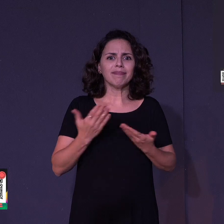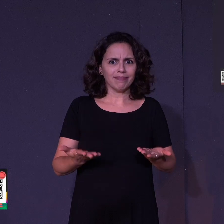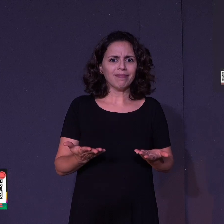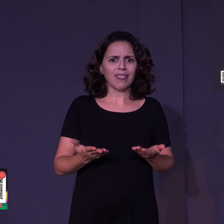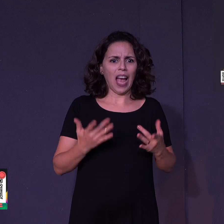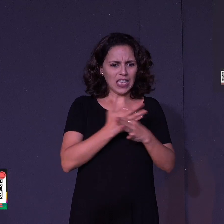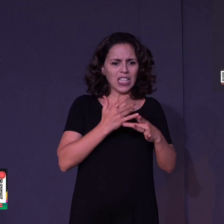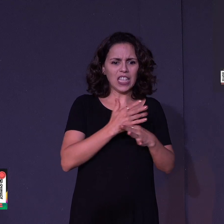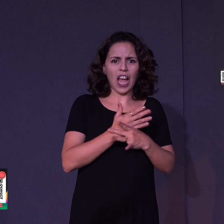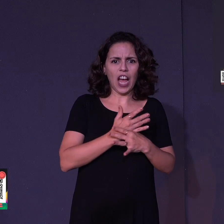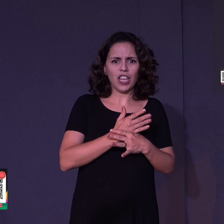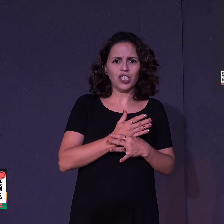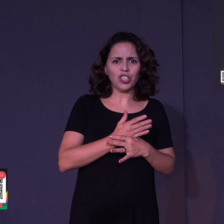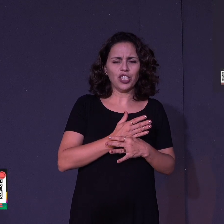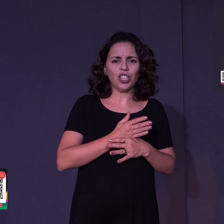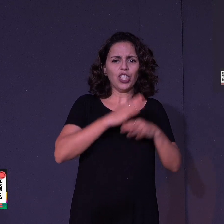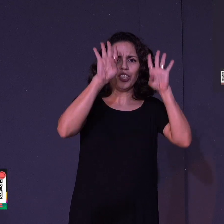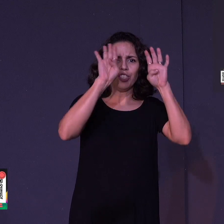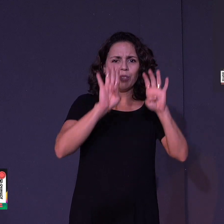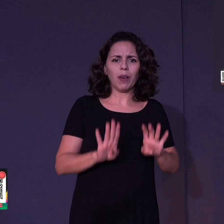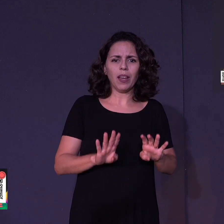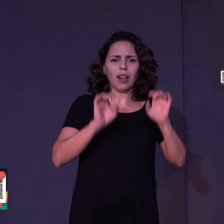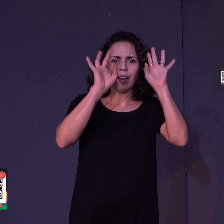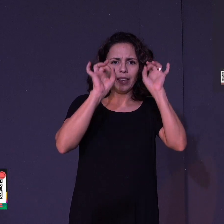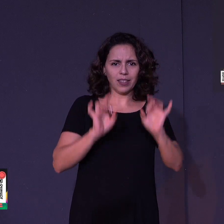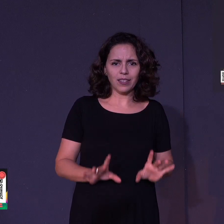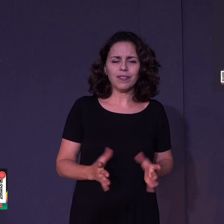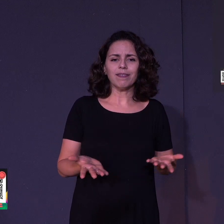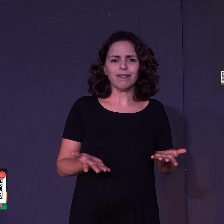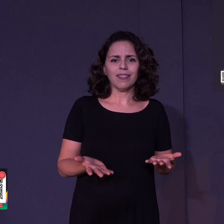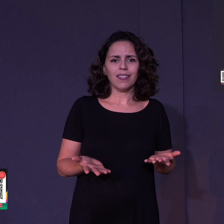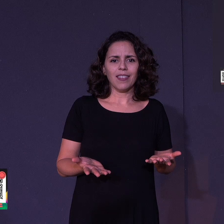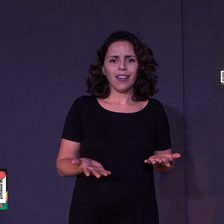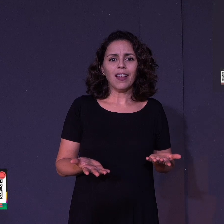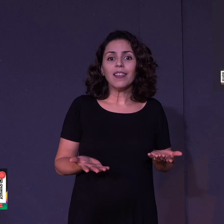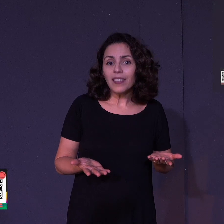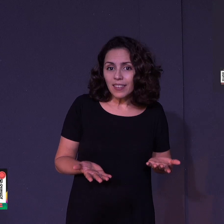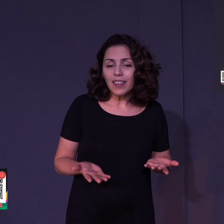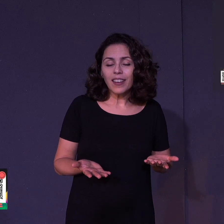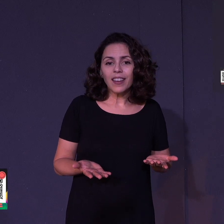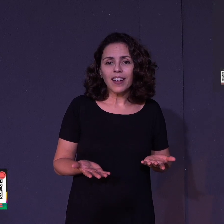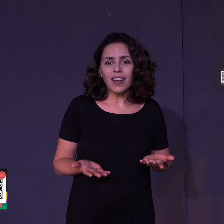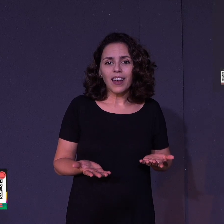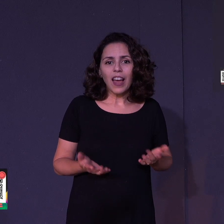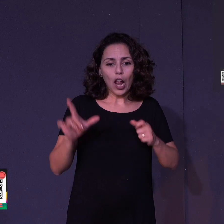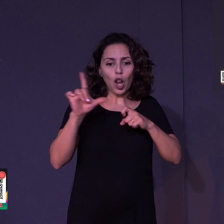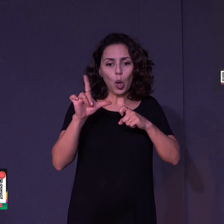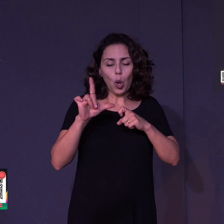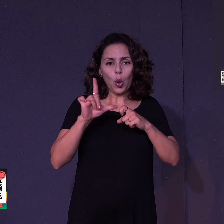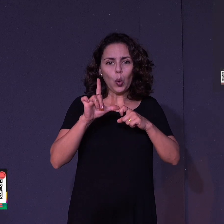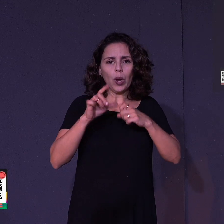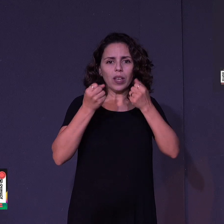declarou: Ele será a nossa paz, Jesus. Lucas relatou que o nascimento de